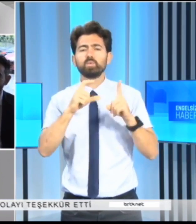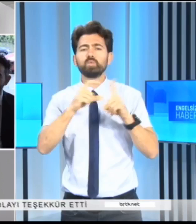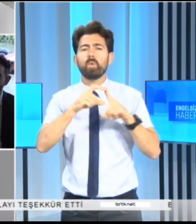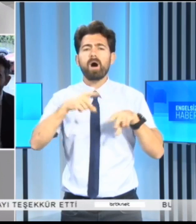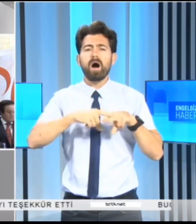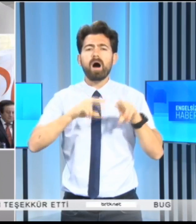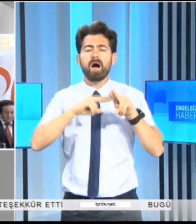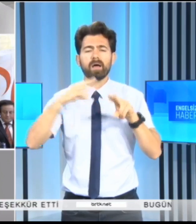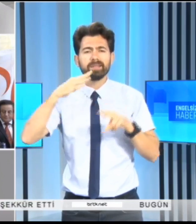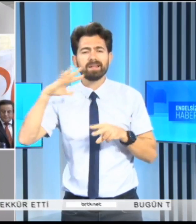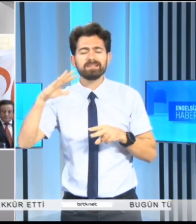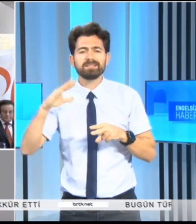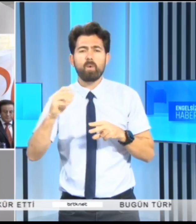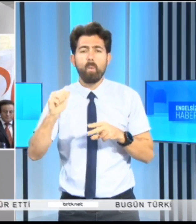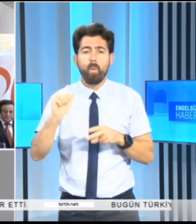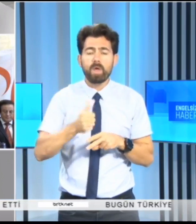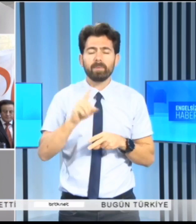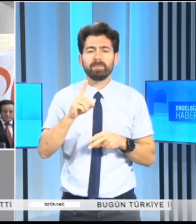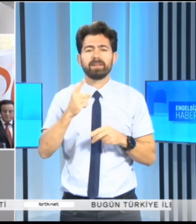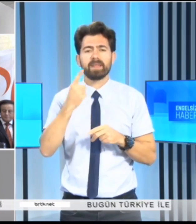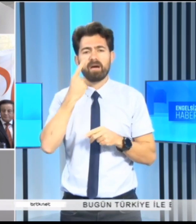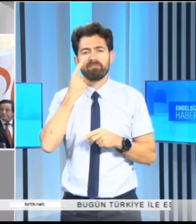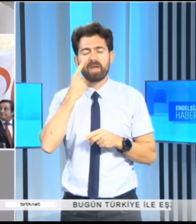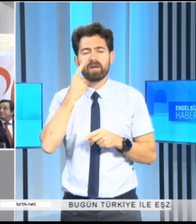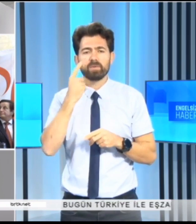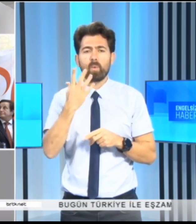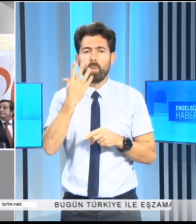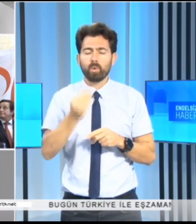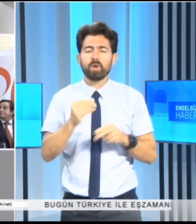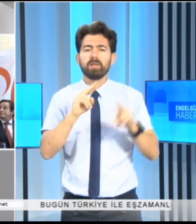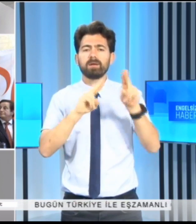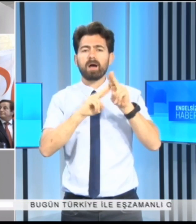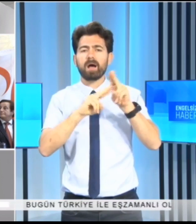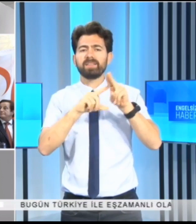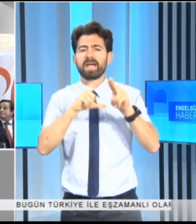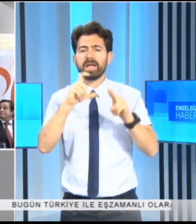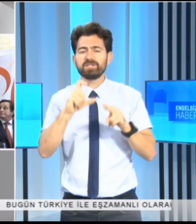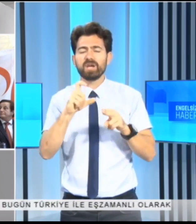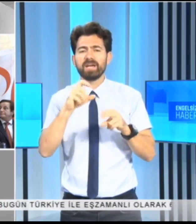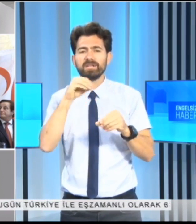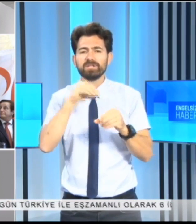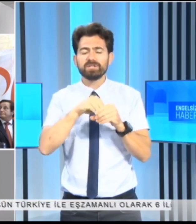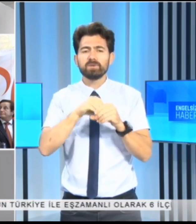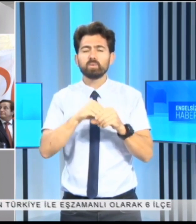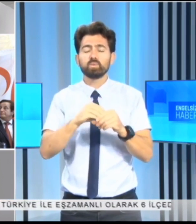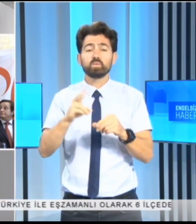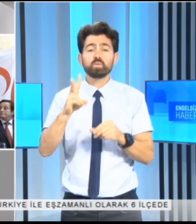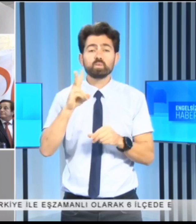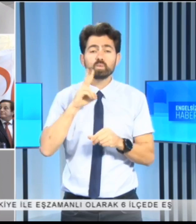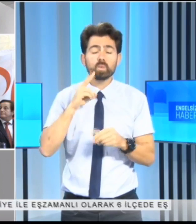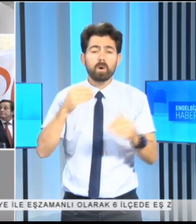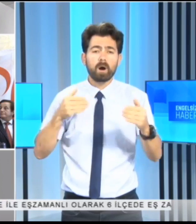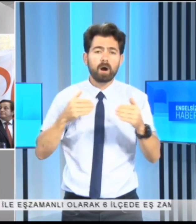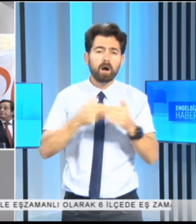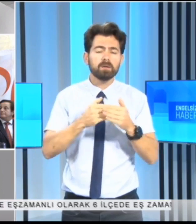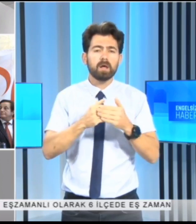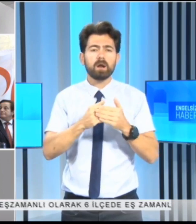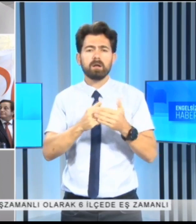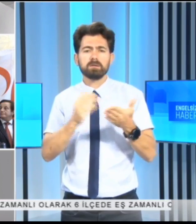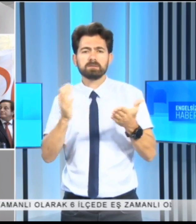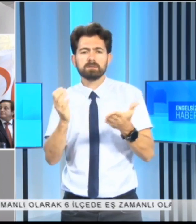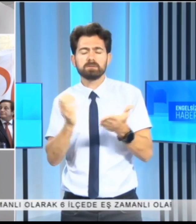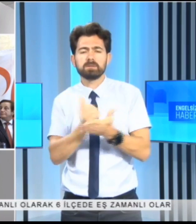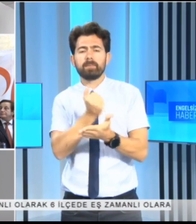Doğu Akdeniz'de kilit bir devlet konumuna gelen Kuzey Kıbrıs Türk Cumhuriyeti'ne sonuna kadar sahip